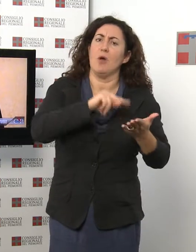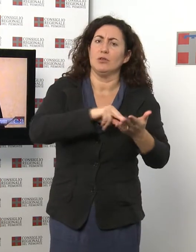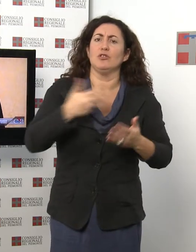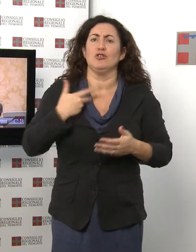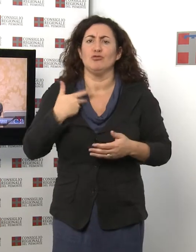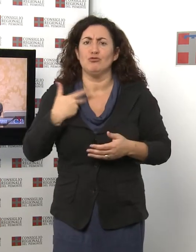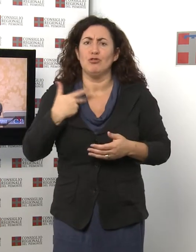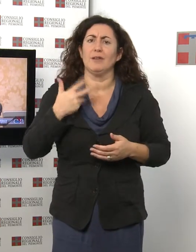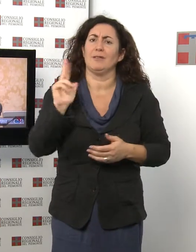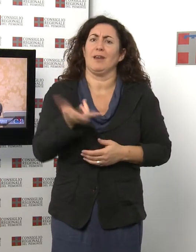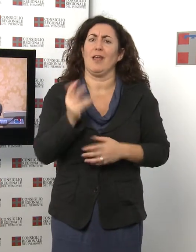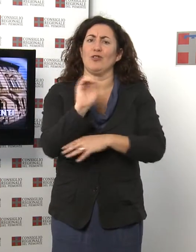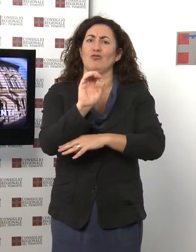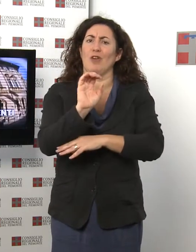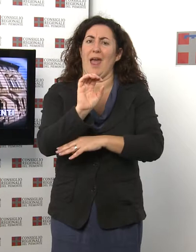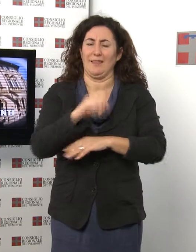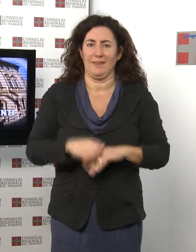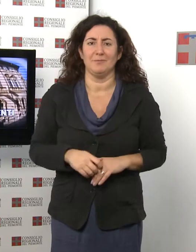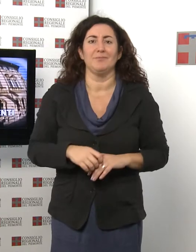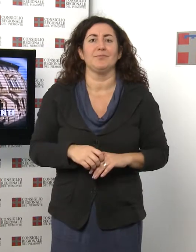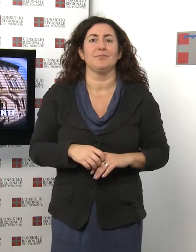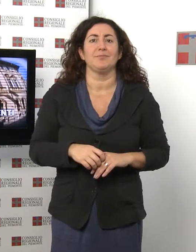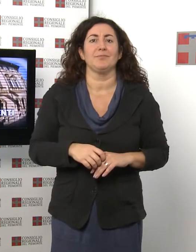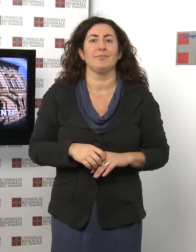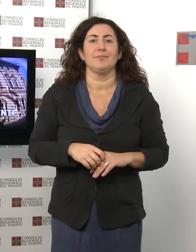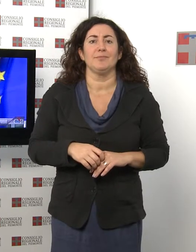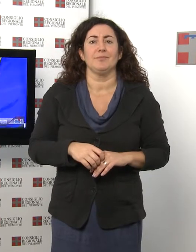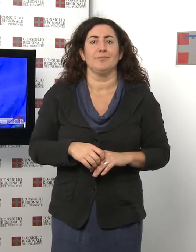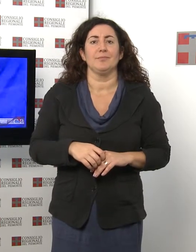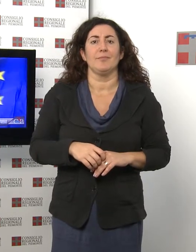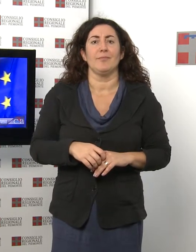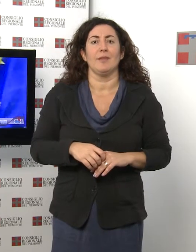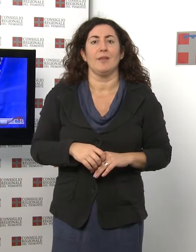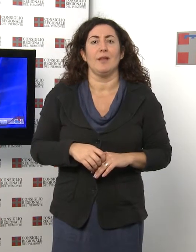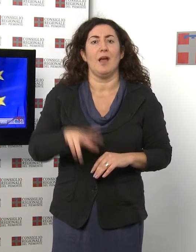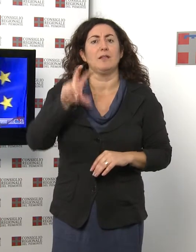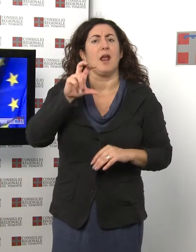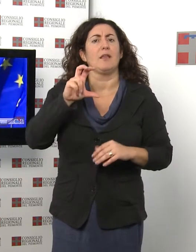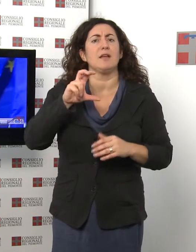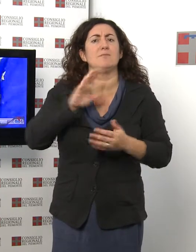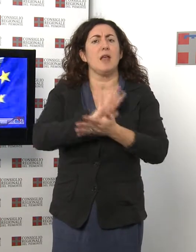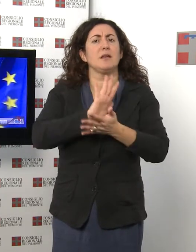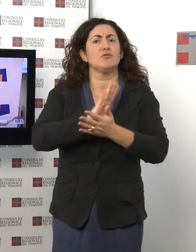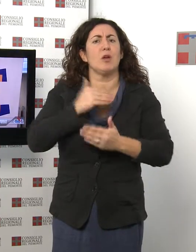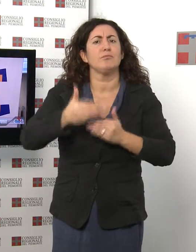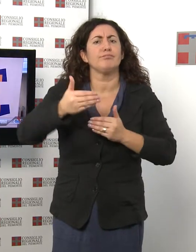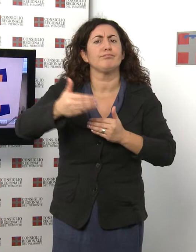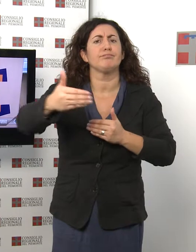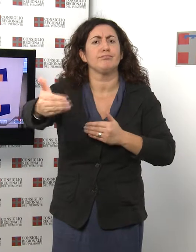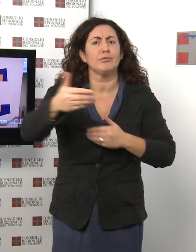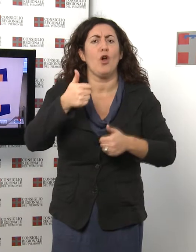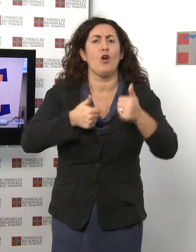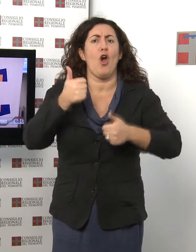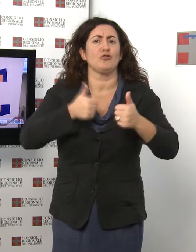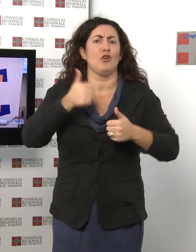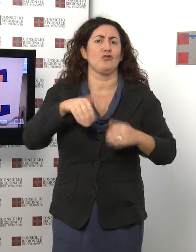Savino penevidari e Claudio rosso concorsi per studenti la 30a edizione del concorso scolastico della consulta Europea è